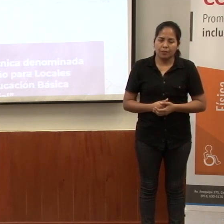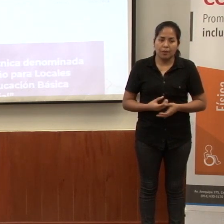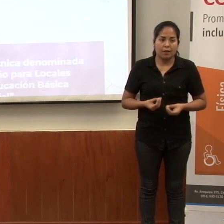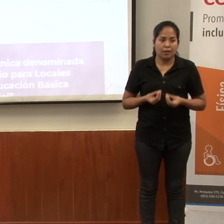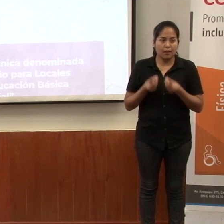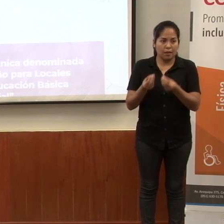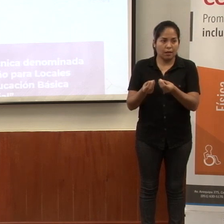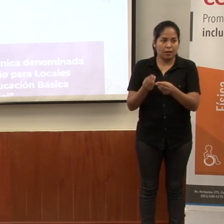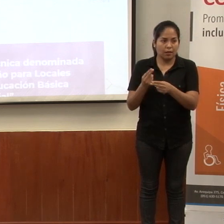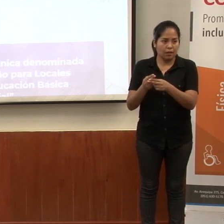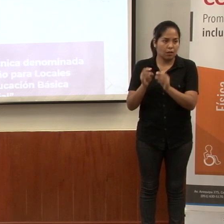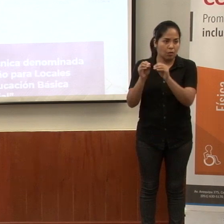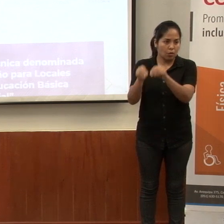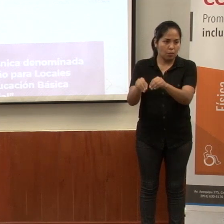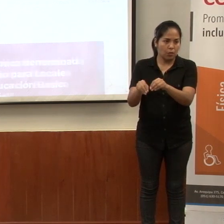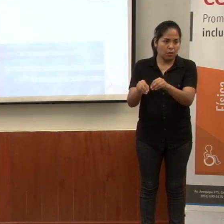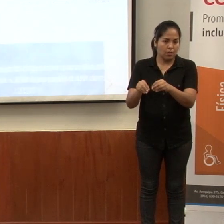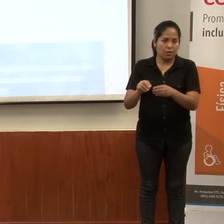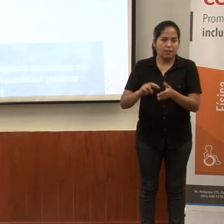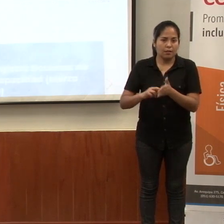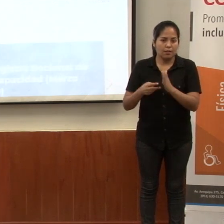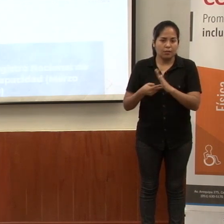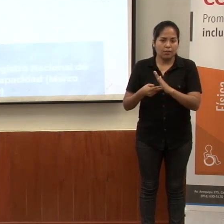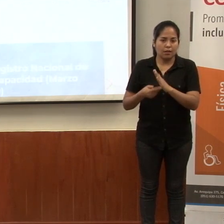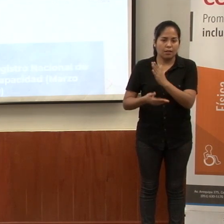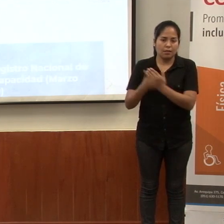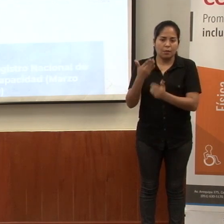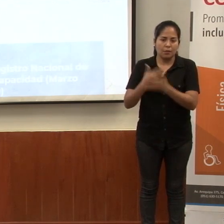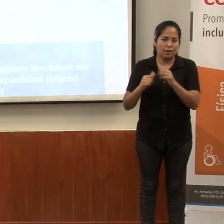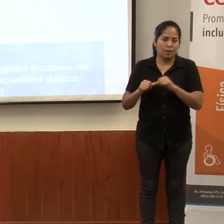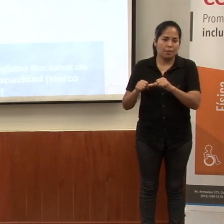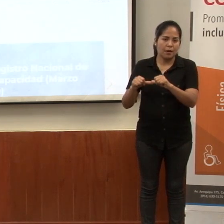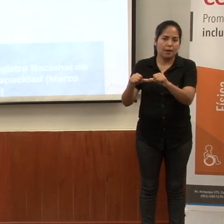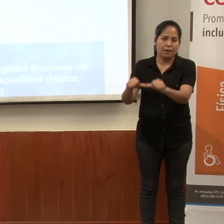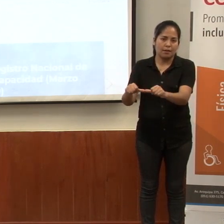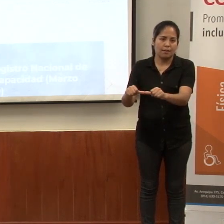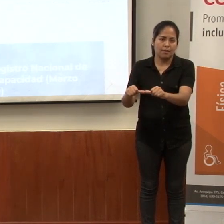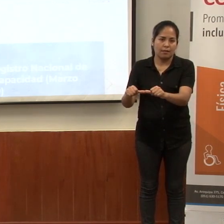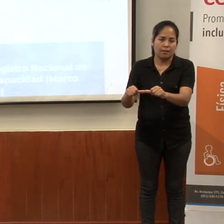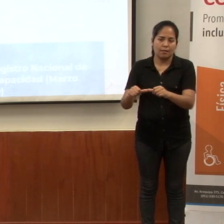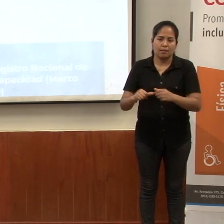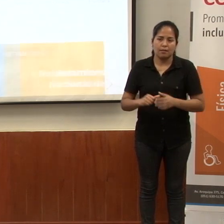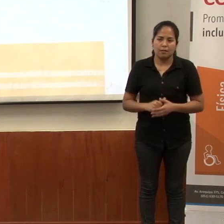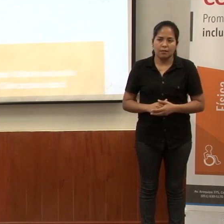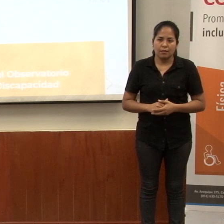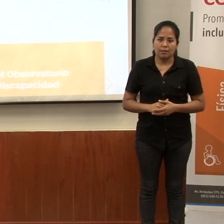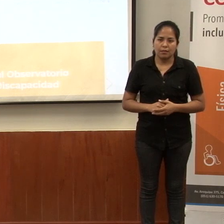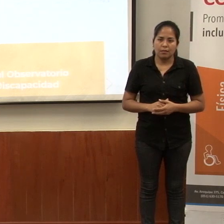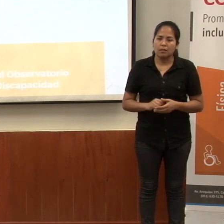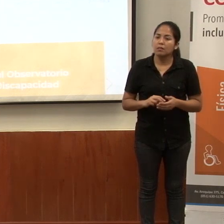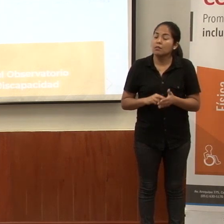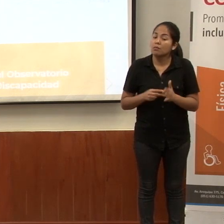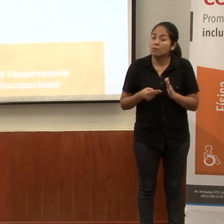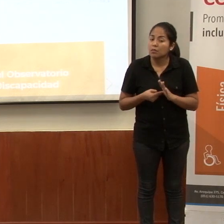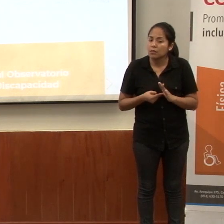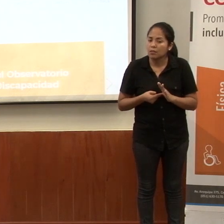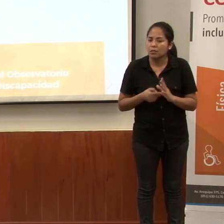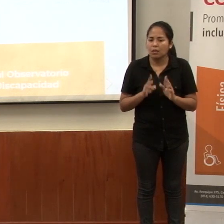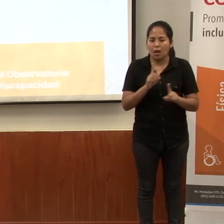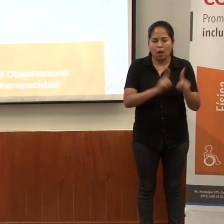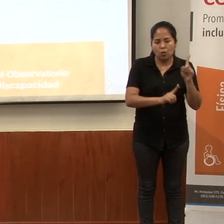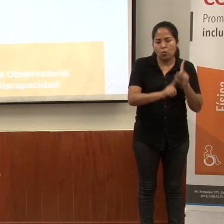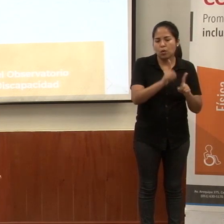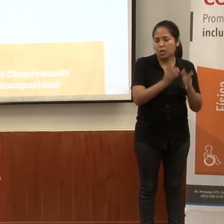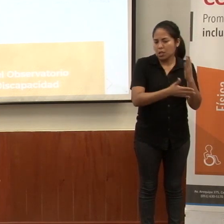la discapacidad tiene que ser permanente, y al ser permanente quiere decir que es irreversible. Eso no niega que exista